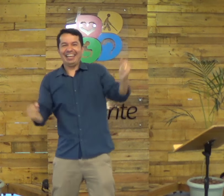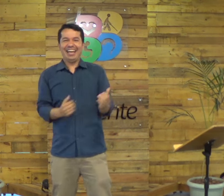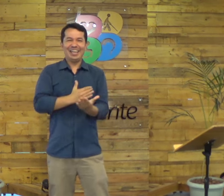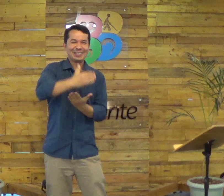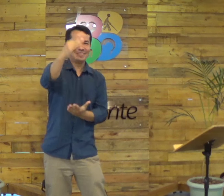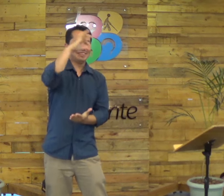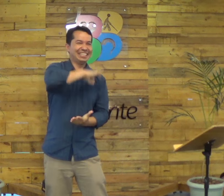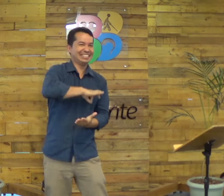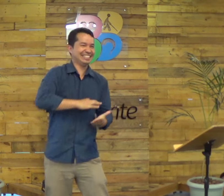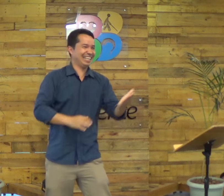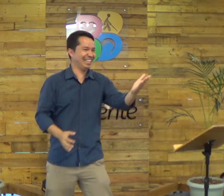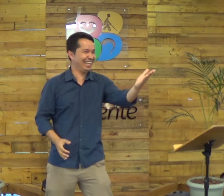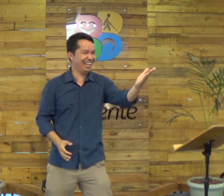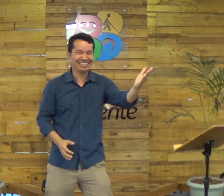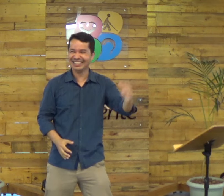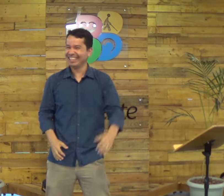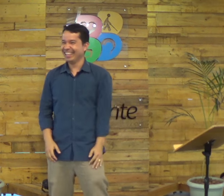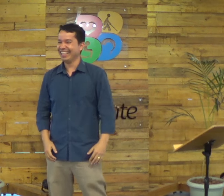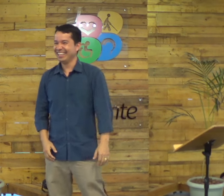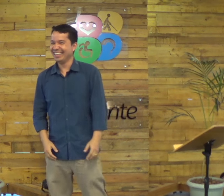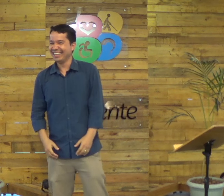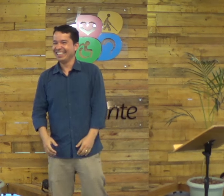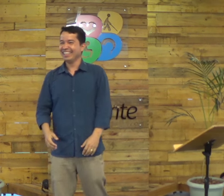aleluia, ele ganhou o salário, a disso,